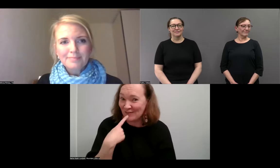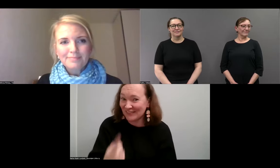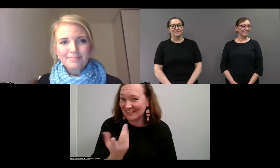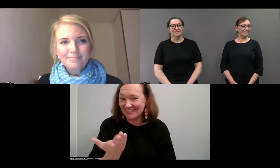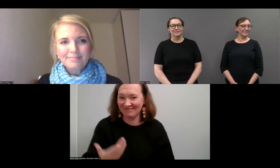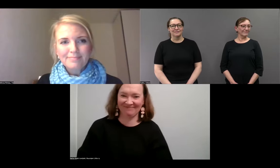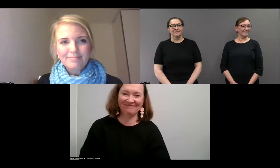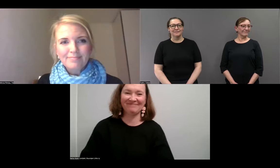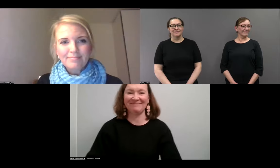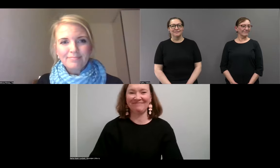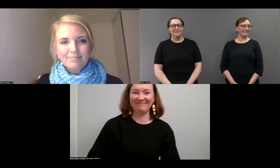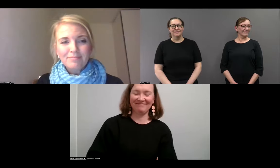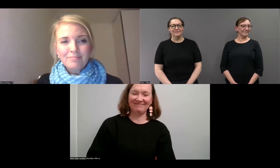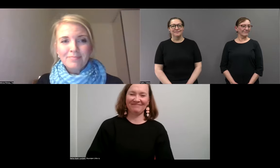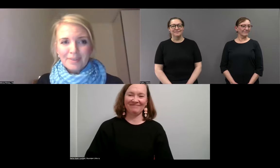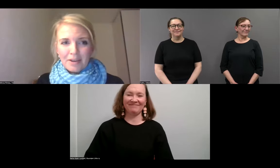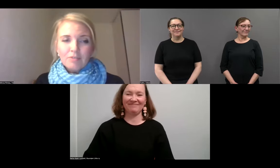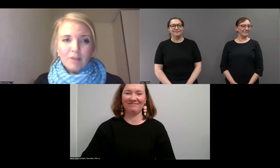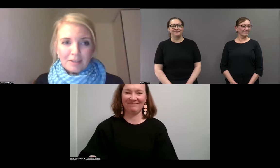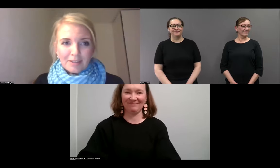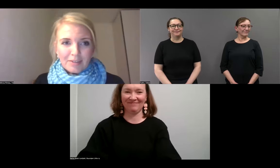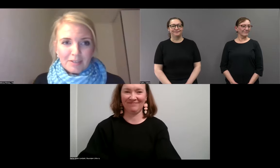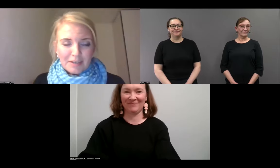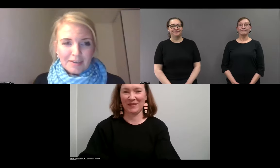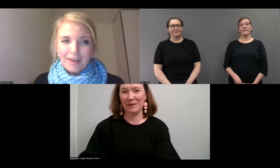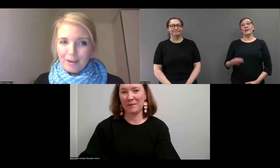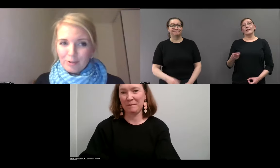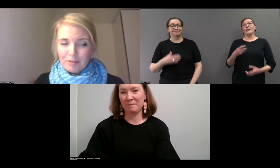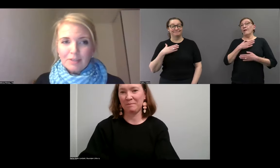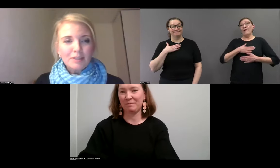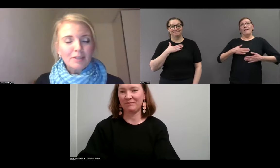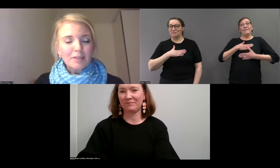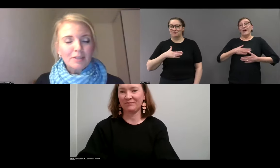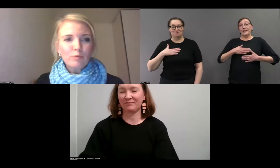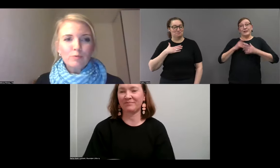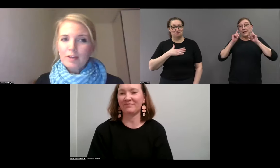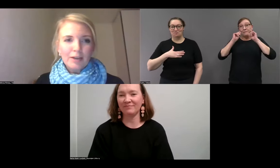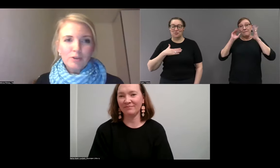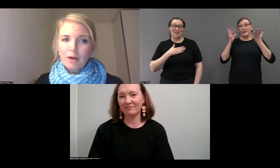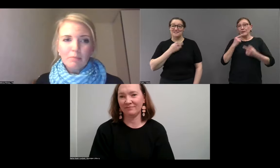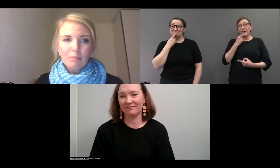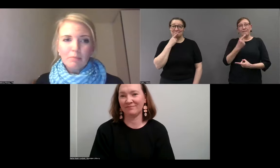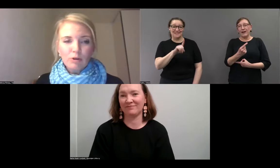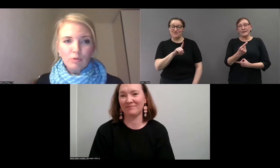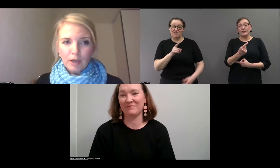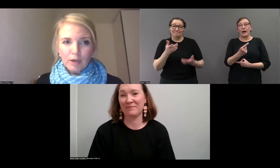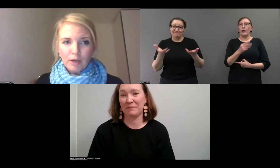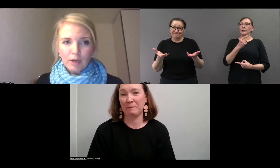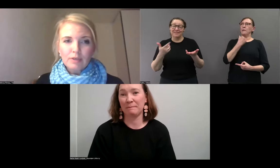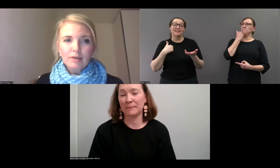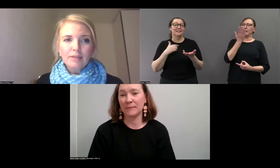urheiluruutuun tekstityksen. Osaatko vastata? Valitettavasti en osaa vastata. En pysty kertomaan, milloin